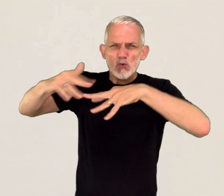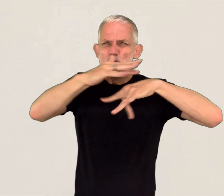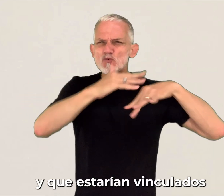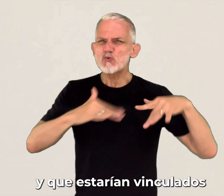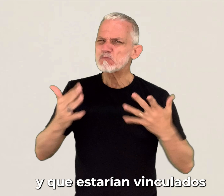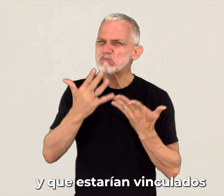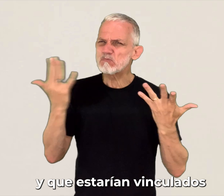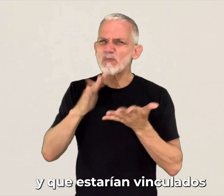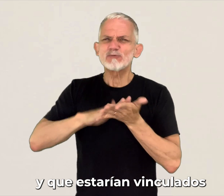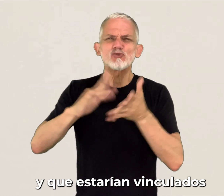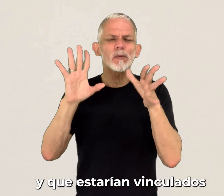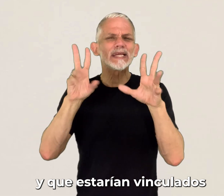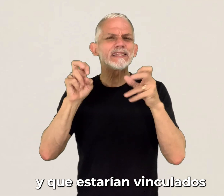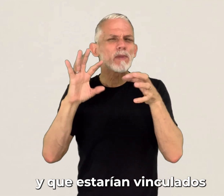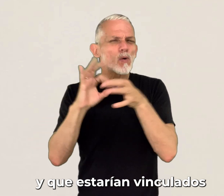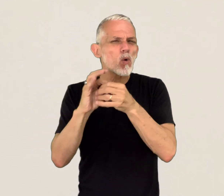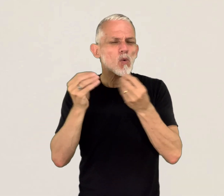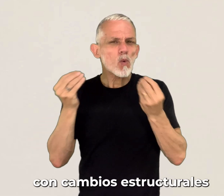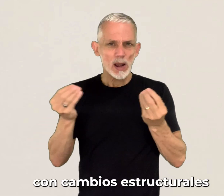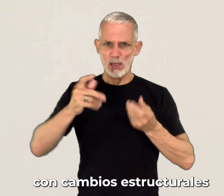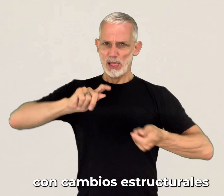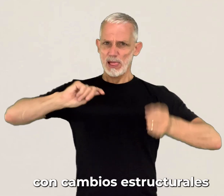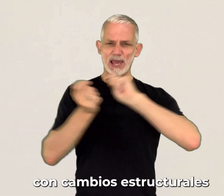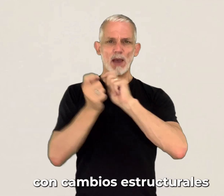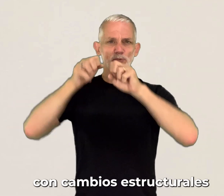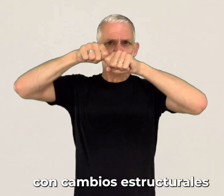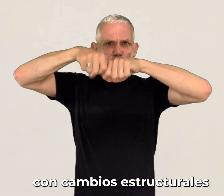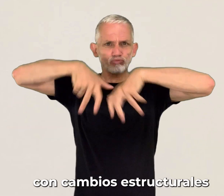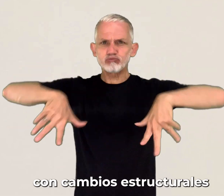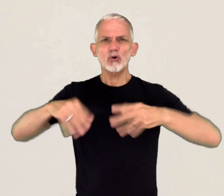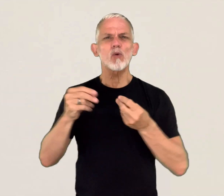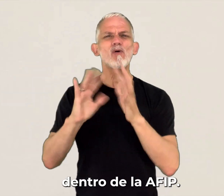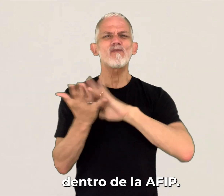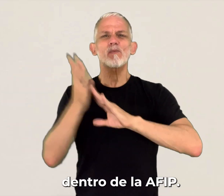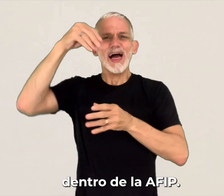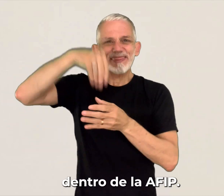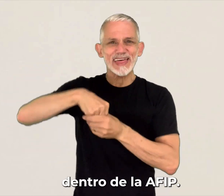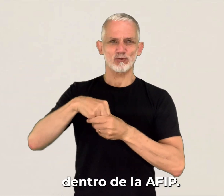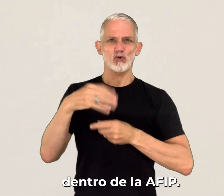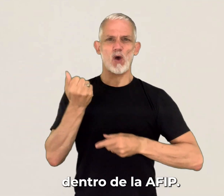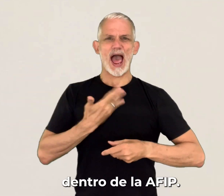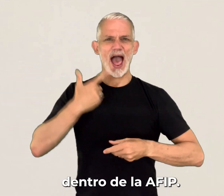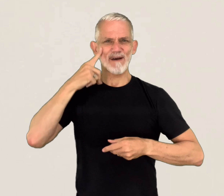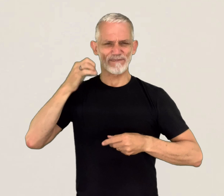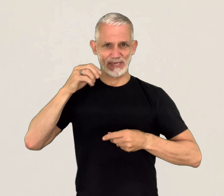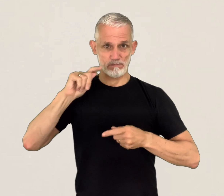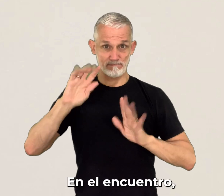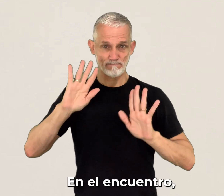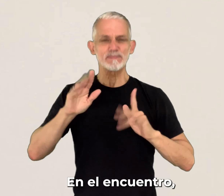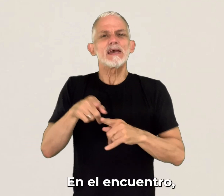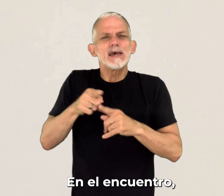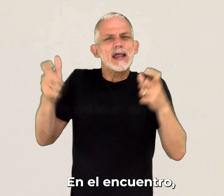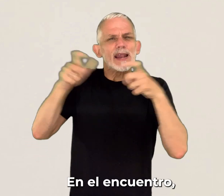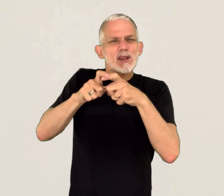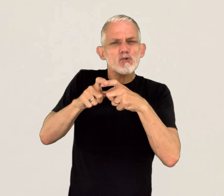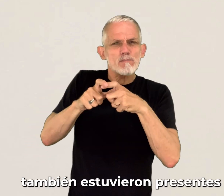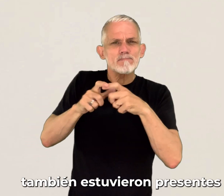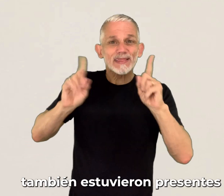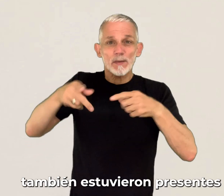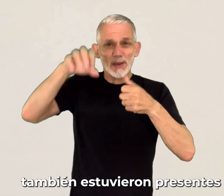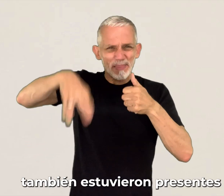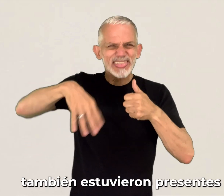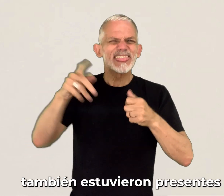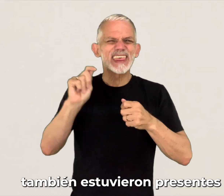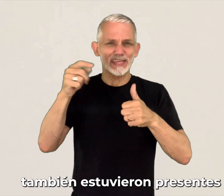semanas y que estarían vinculados con cambios estructurales dentro de la afip en el encuentro